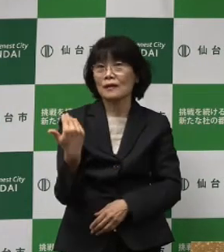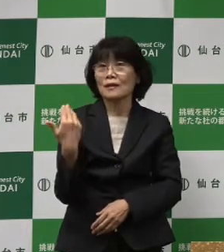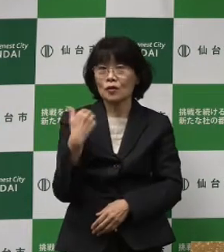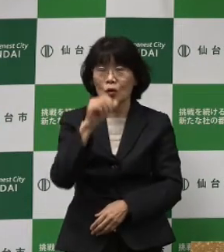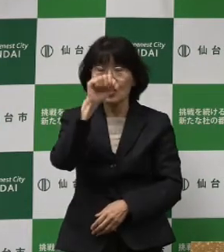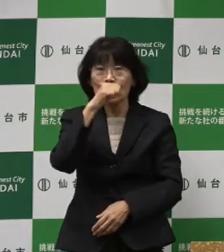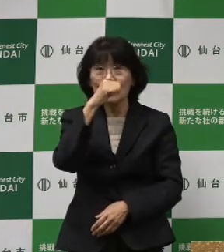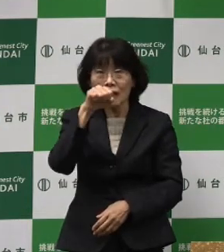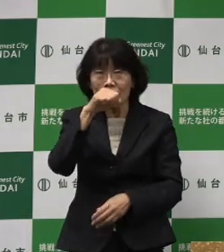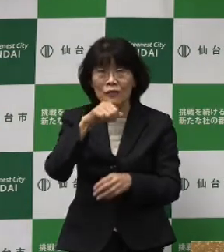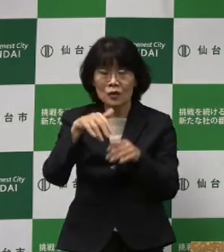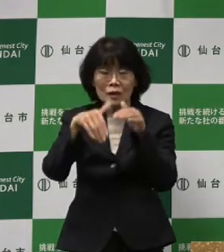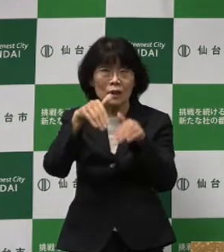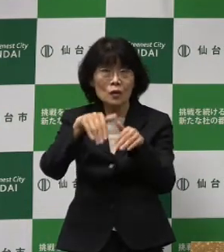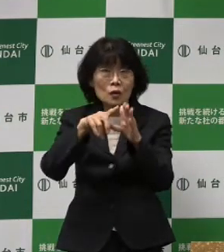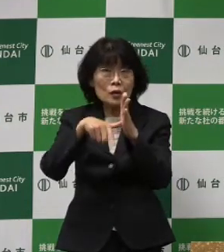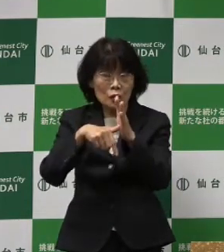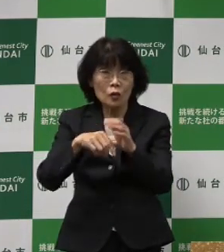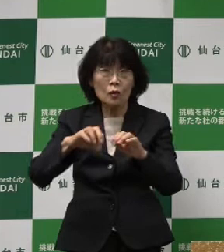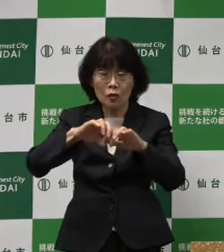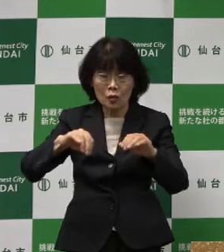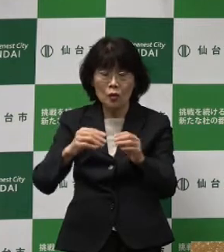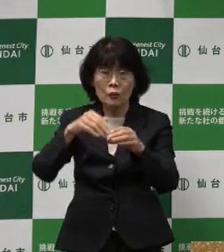選挙の会場の部分で、